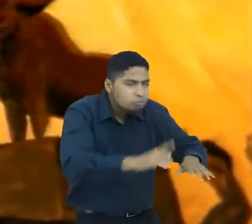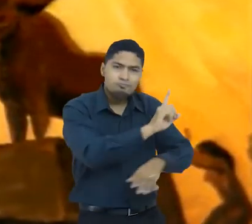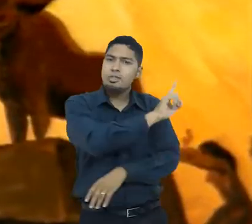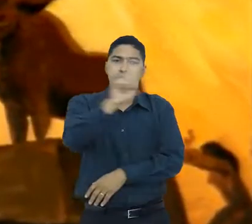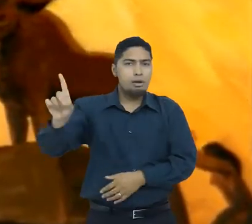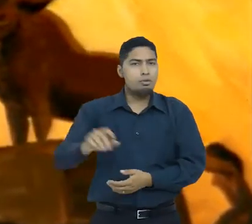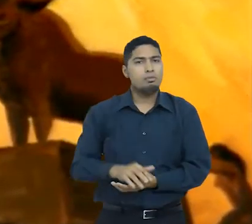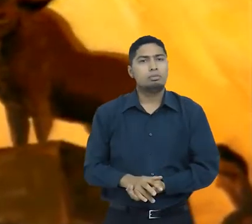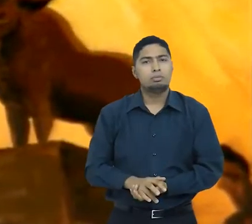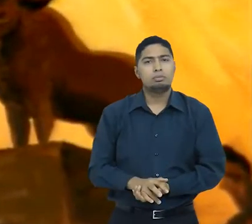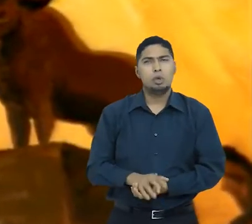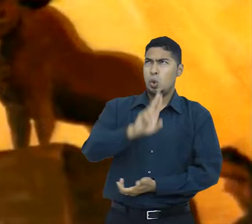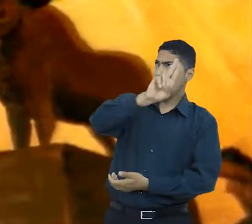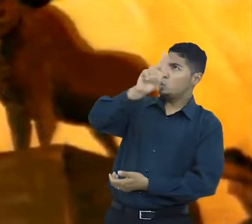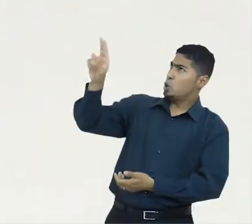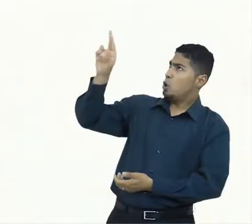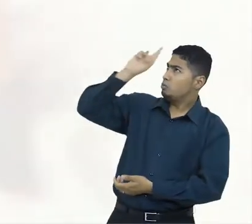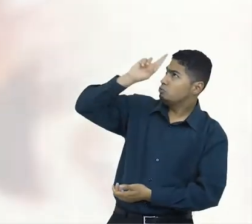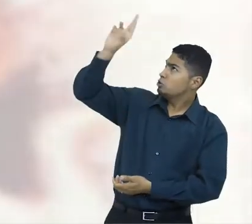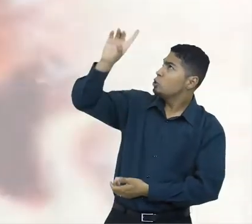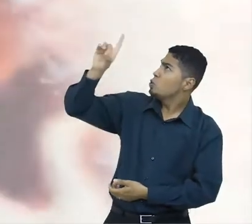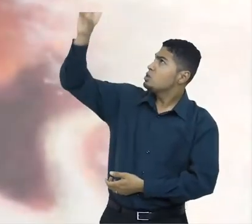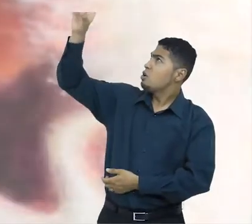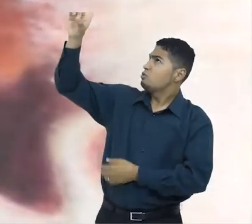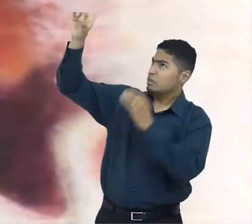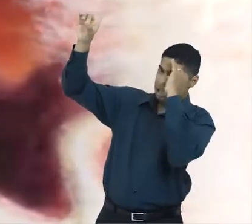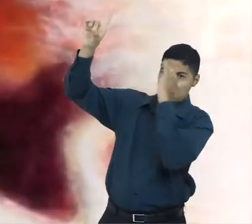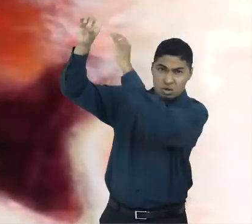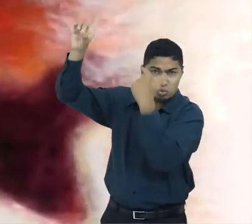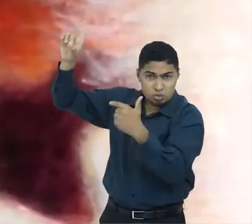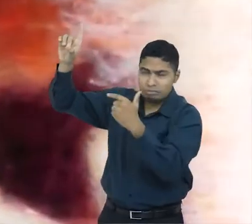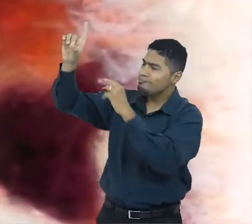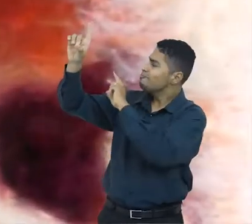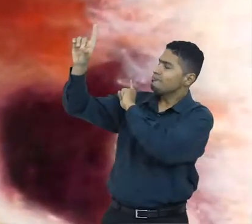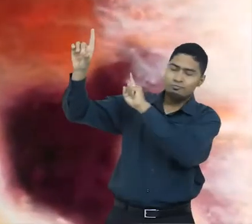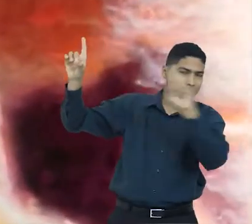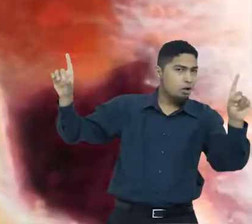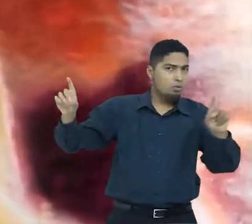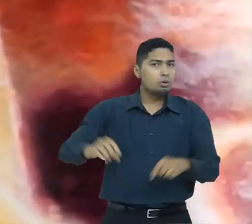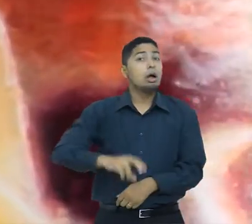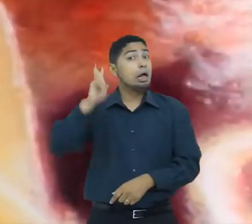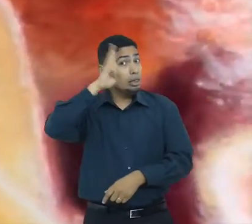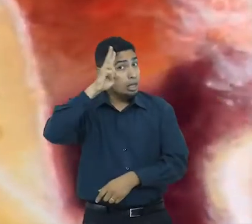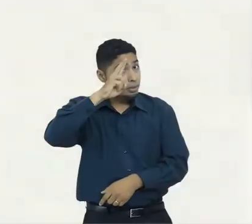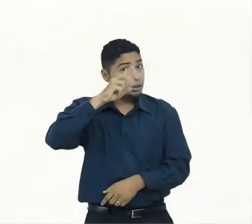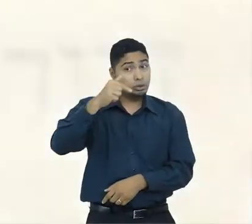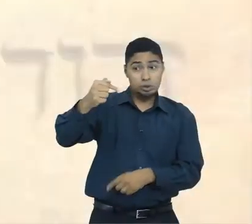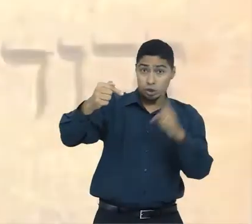nem adorem imagens. Não usem o nome do Senhor, o seu Deus, com falta de respeito. Lembrem-se,